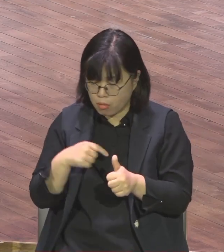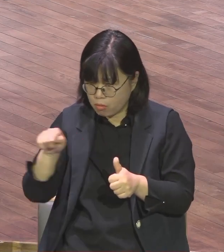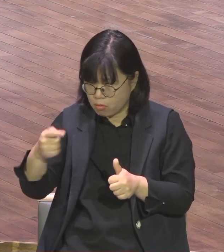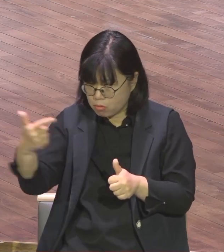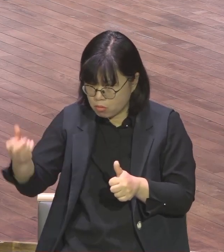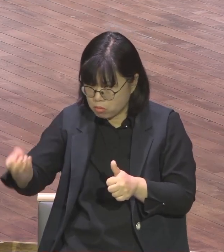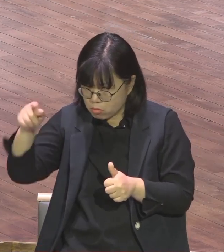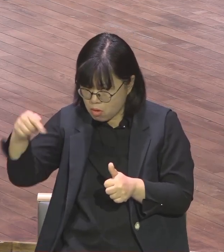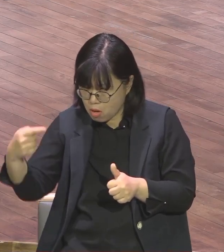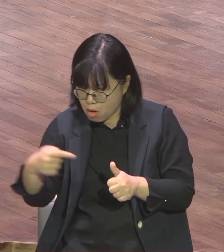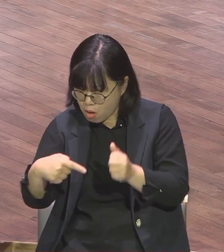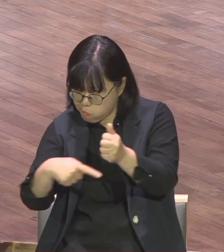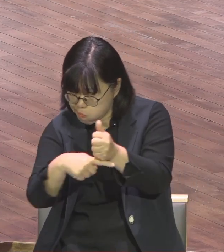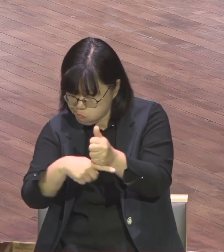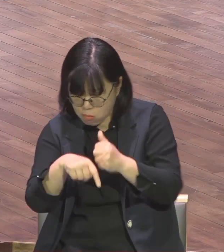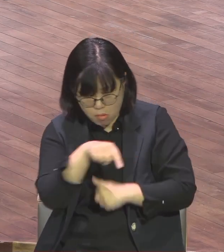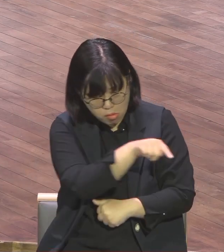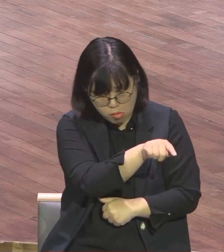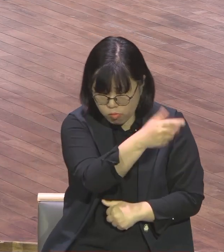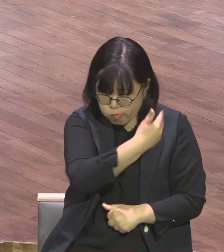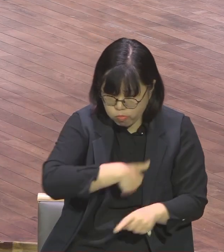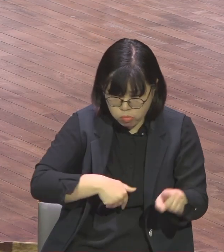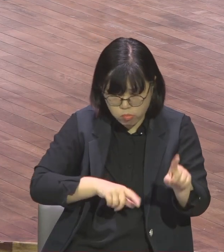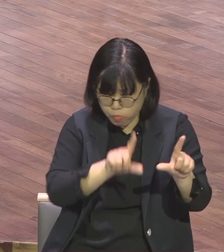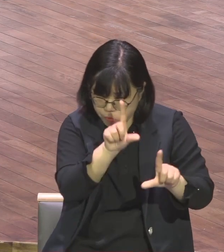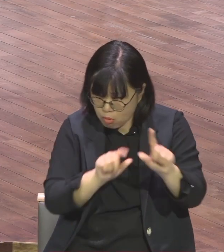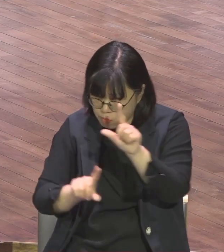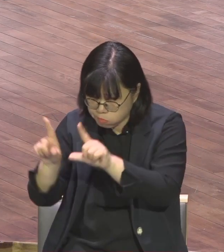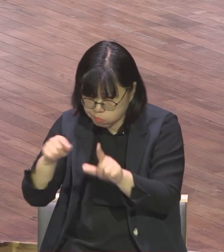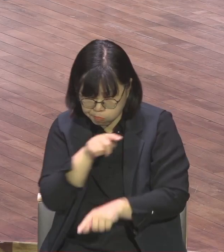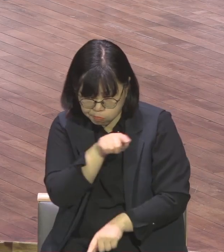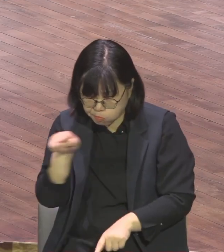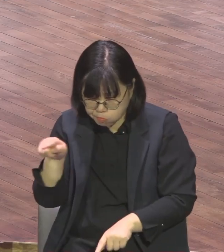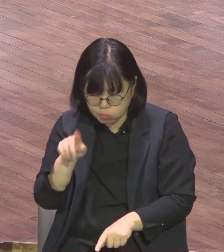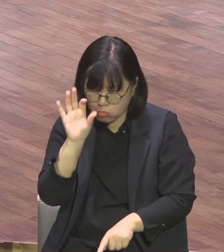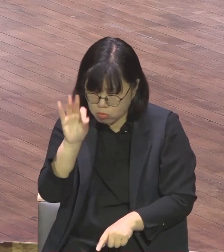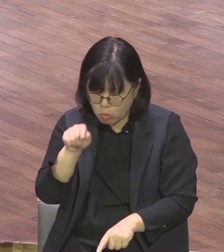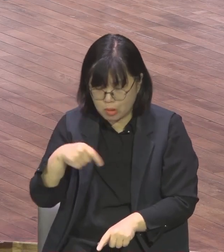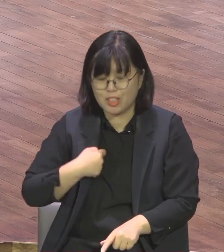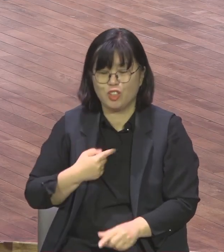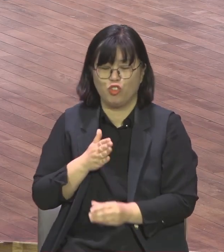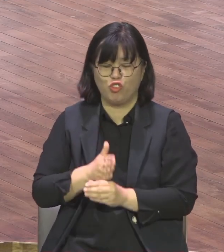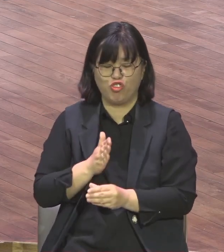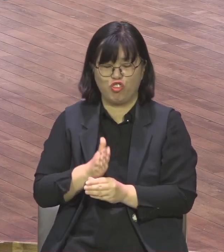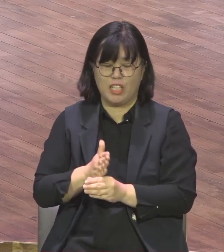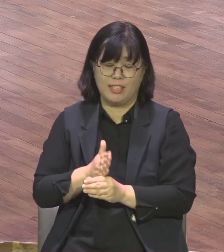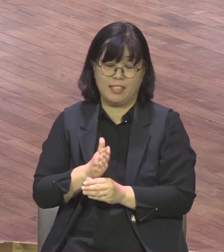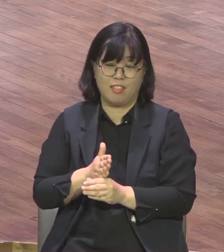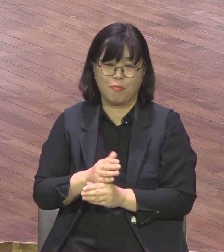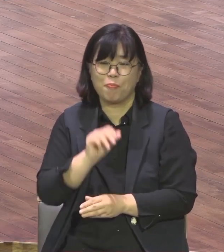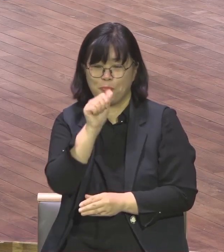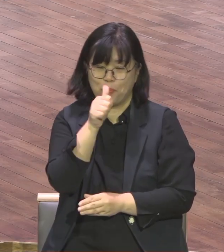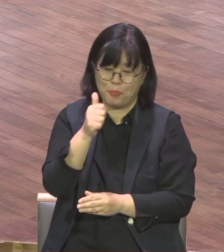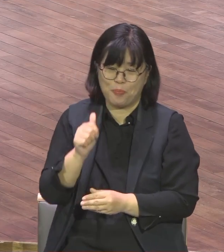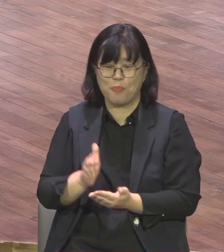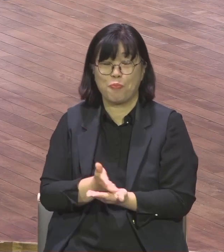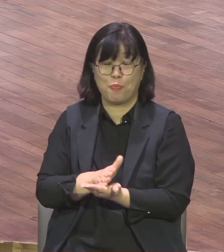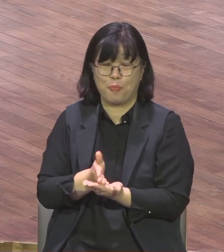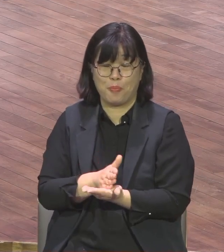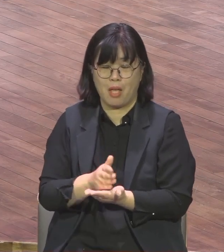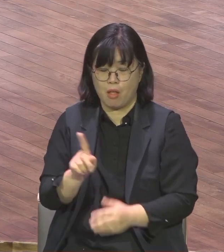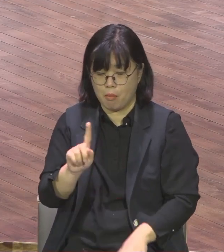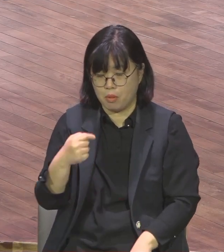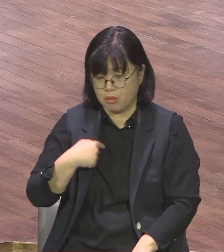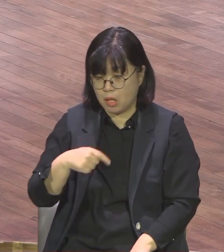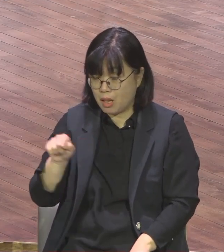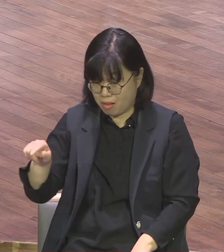되는데 가말리엘이 사도들의 사상과 소행이 사람으로부터 났으면